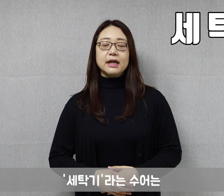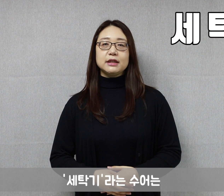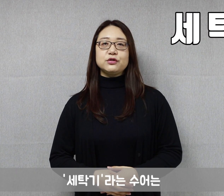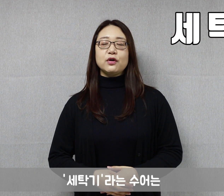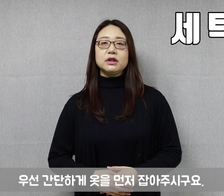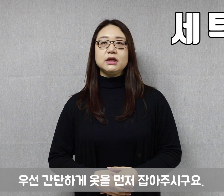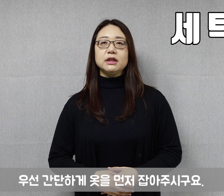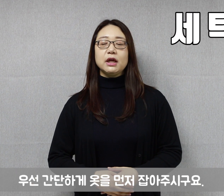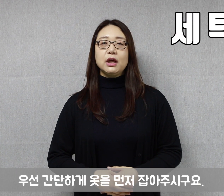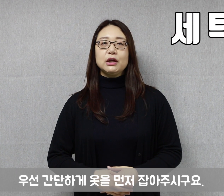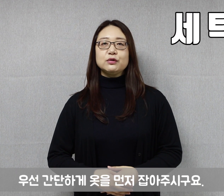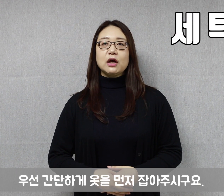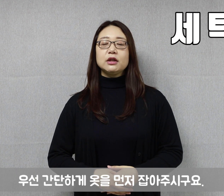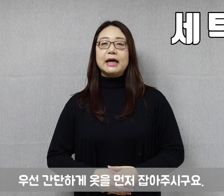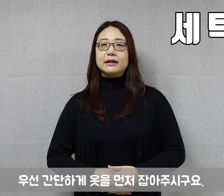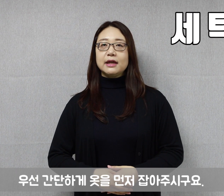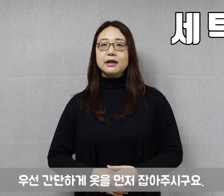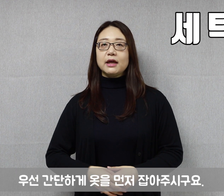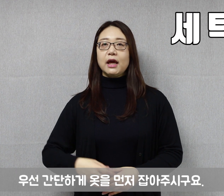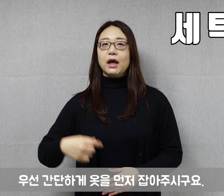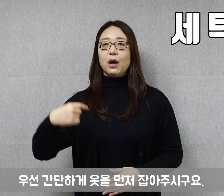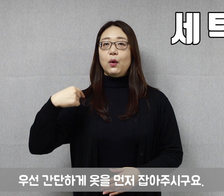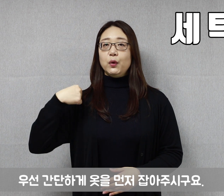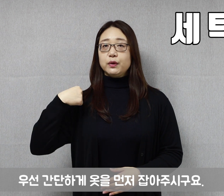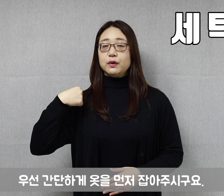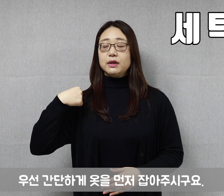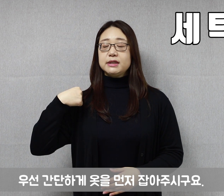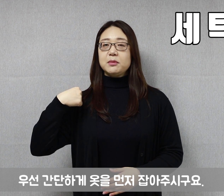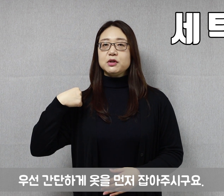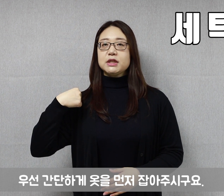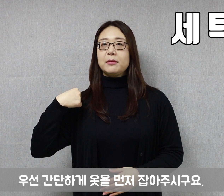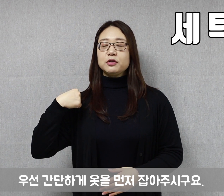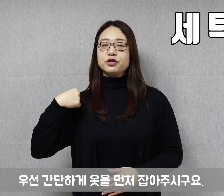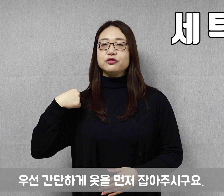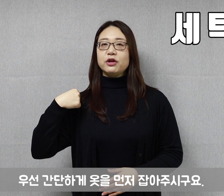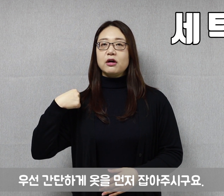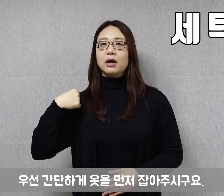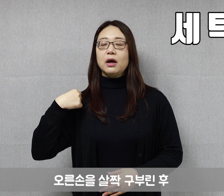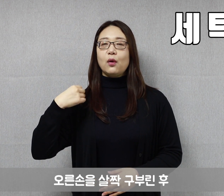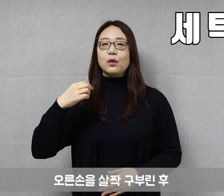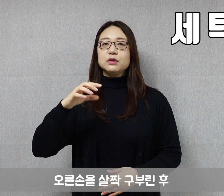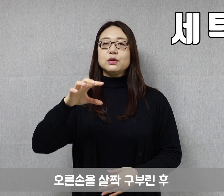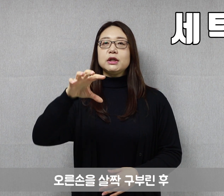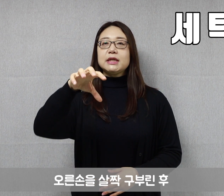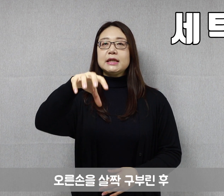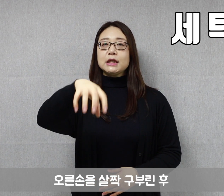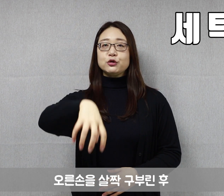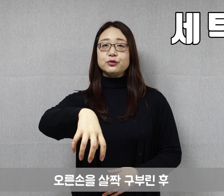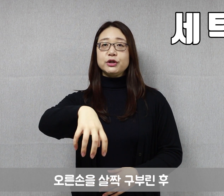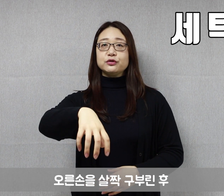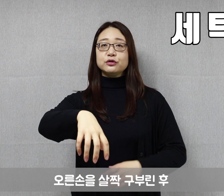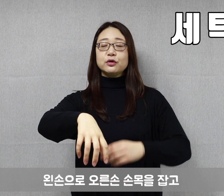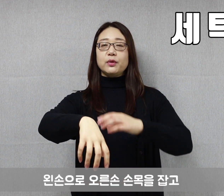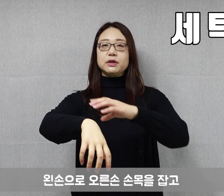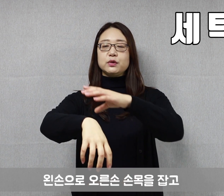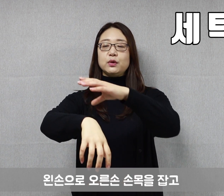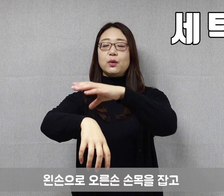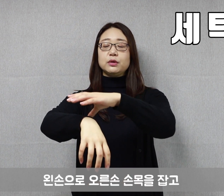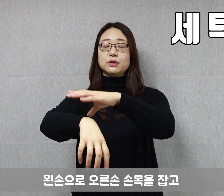세탁기라는 수어는 우선 간단하게 옷을 먼저 잡아주시고요. 오른손을 살짝 구부린 후 왼손으로 오른손